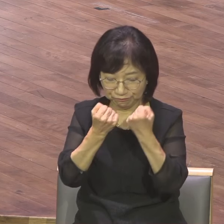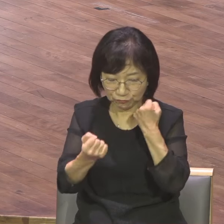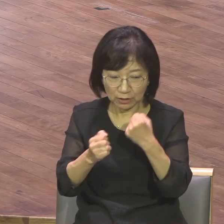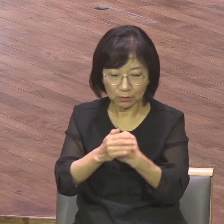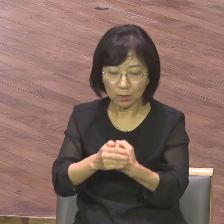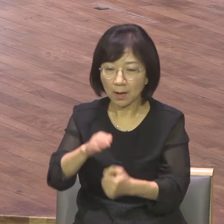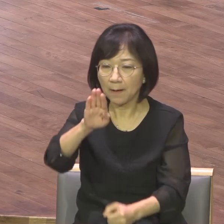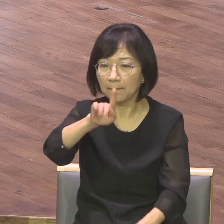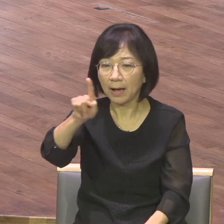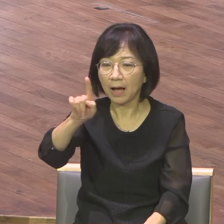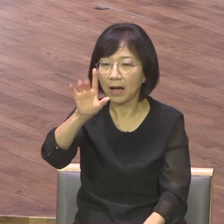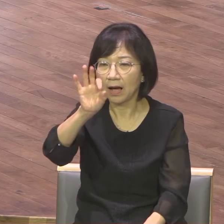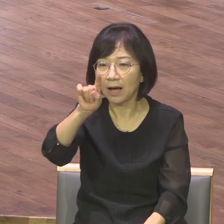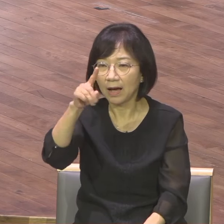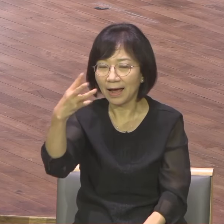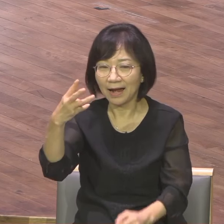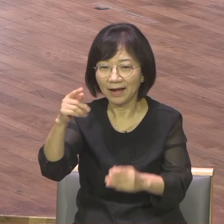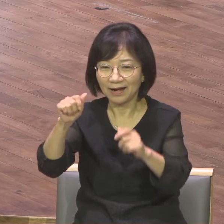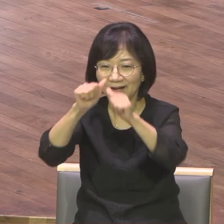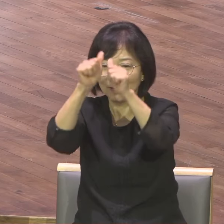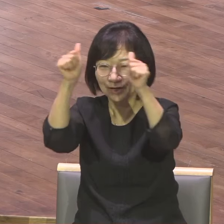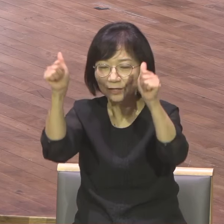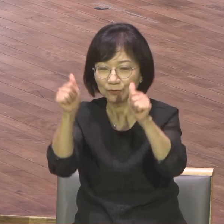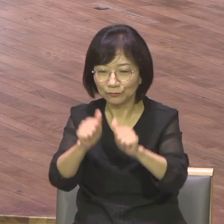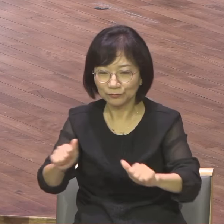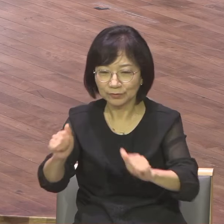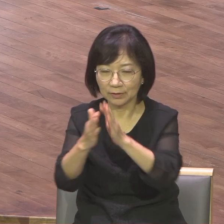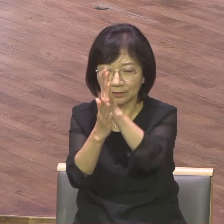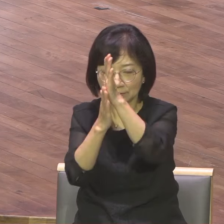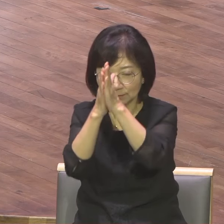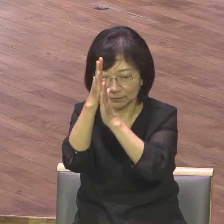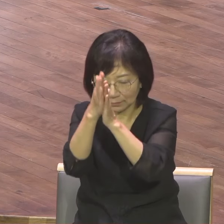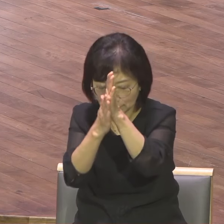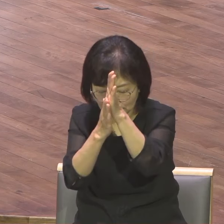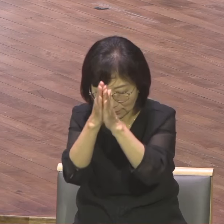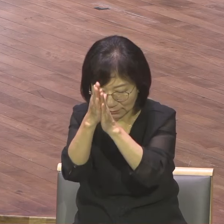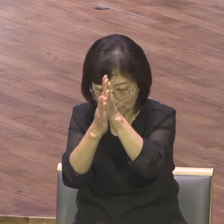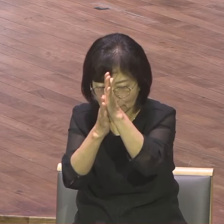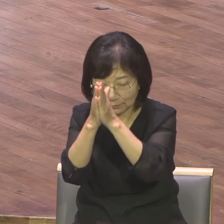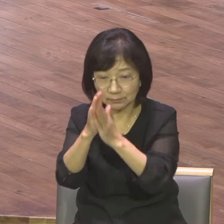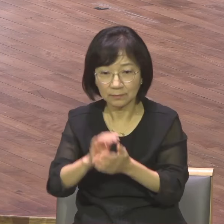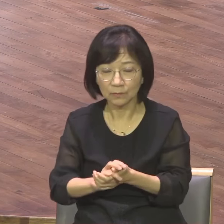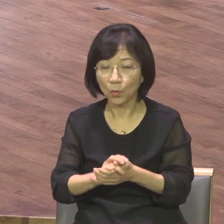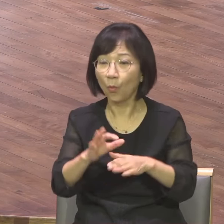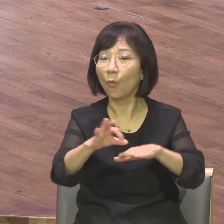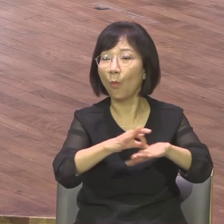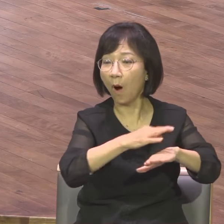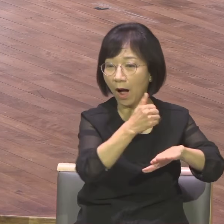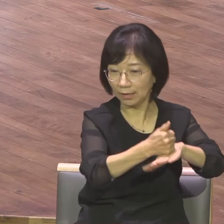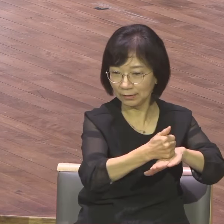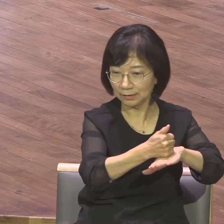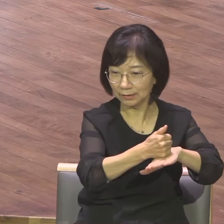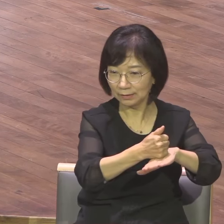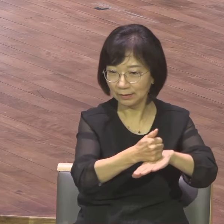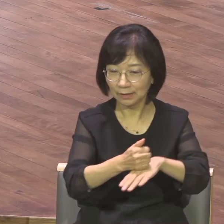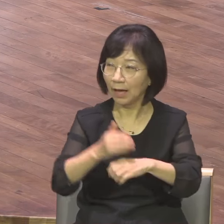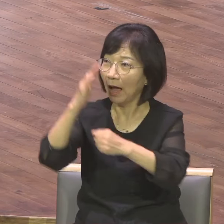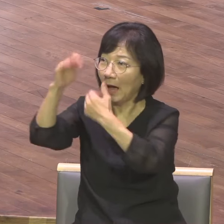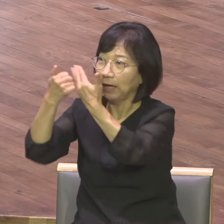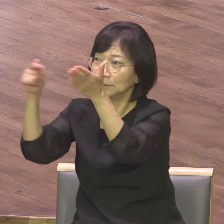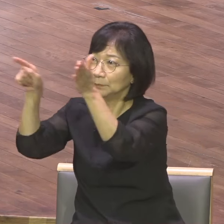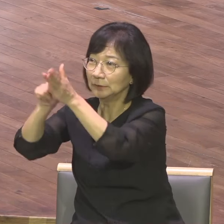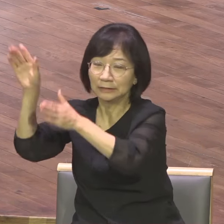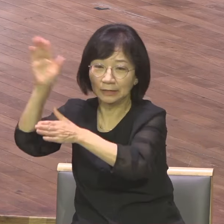우상에 분향하고 온갖 미신을 이 왕이 쫓았어요. 심지어 어느 정도냐?